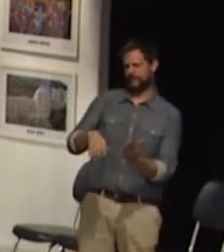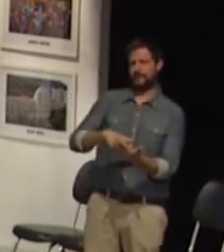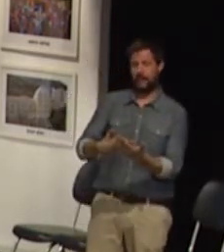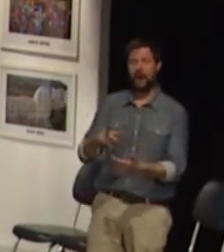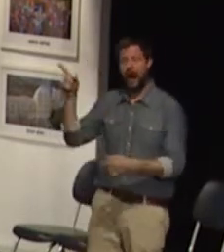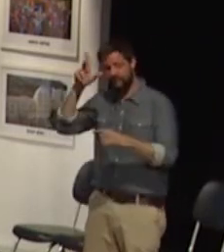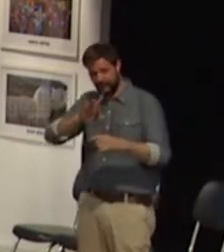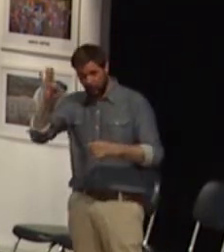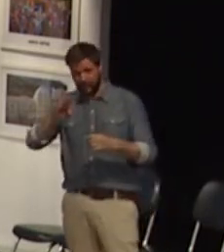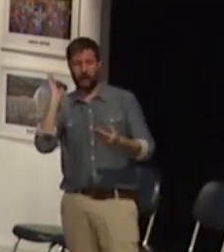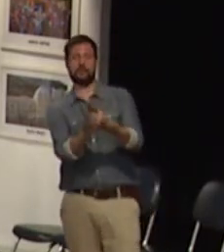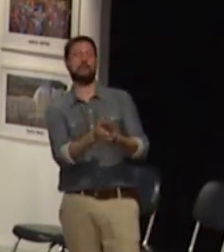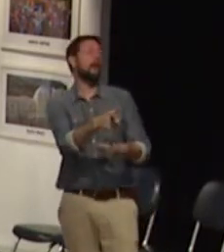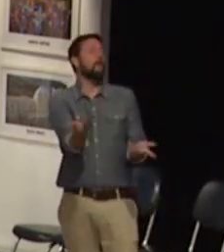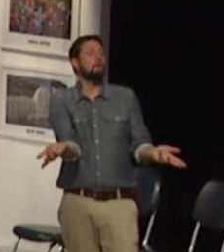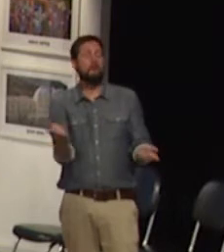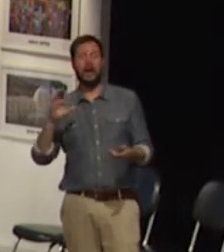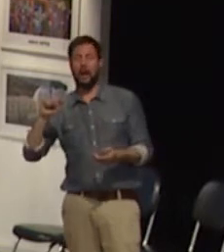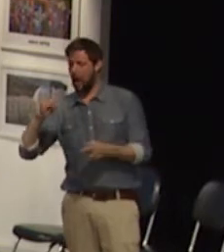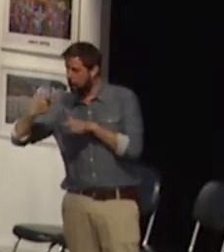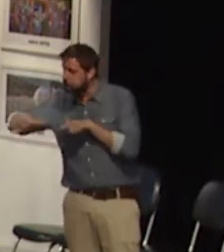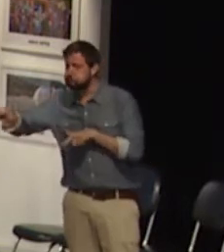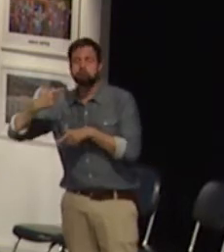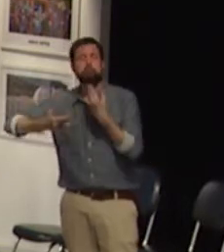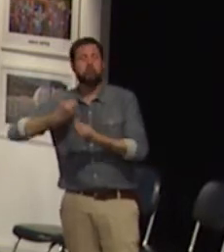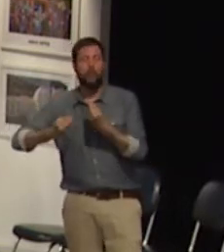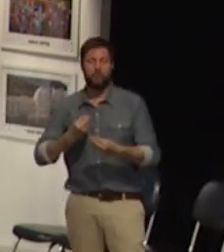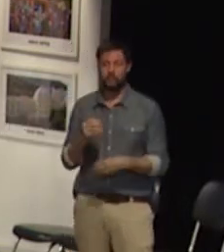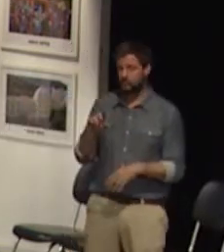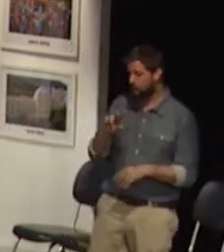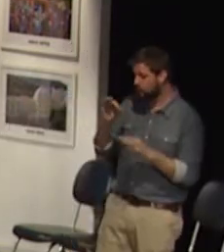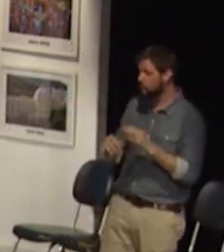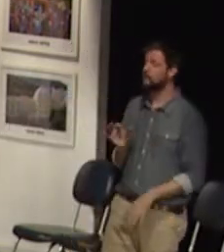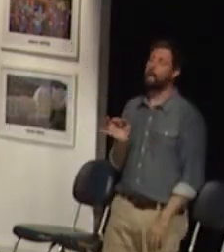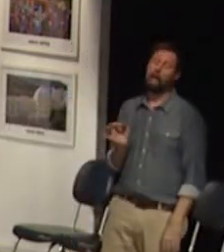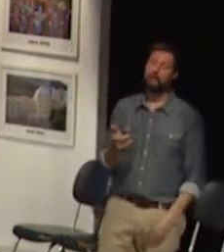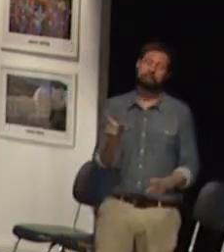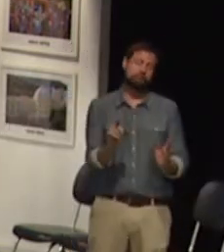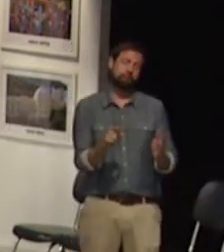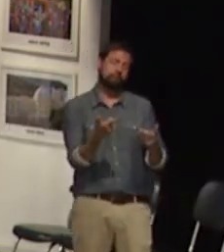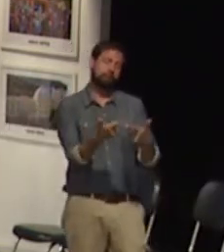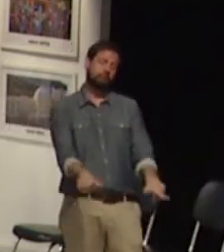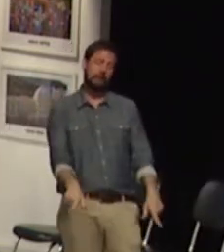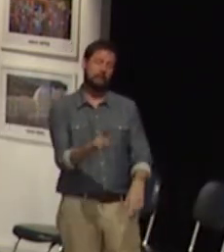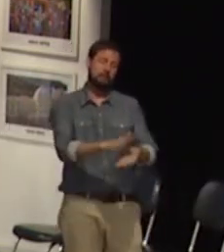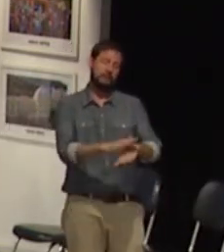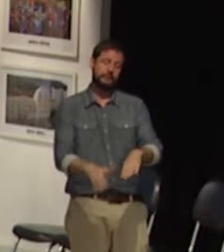tem. Então, isso a gente precisa ver. Então, a faculdade vai lá e fala, eu não tenho esse cargo, não preciso,